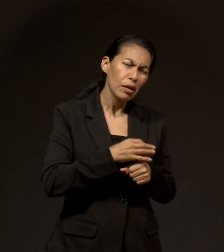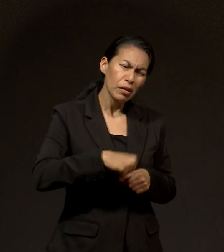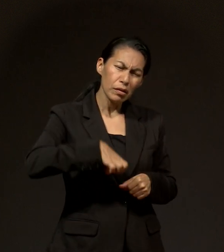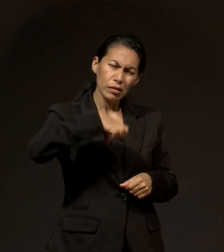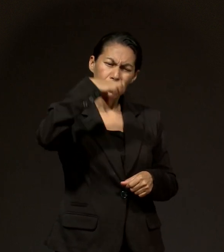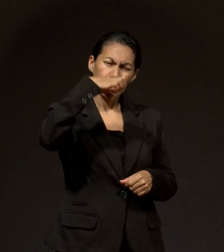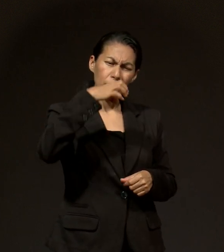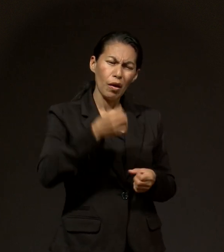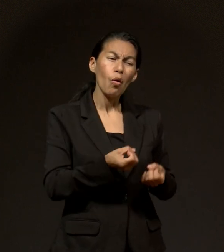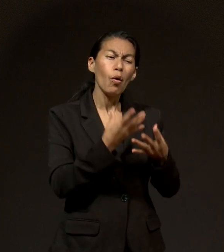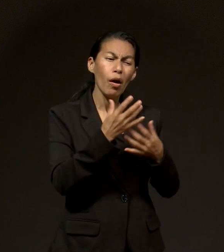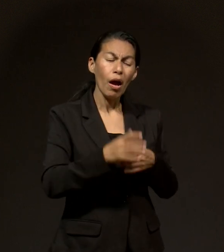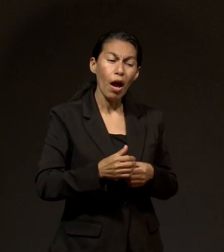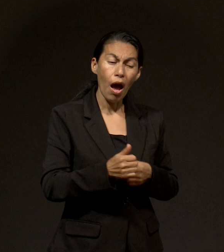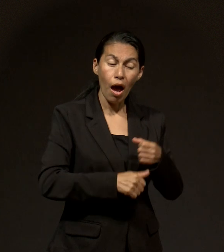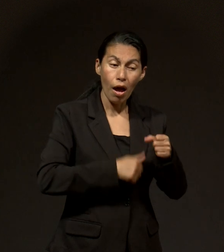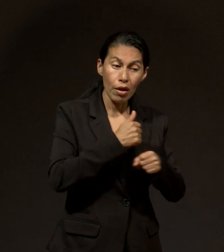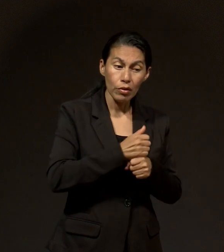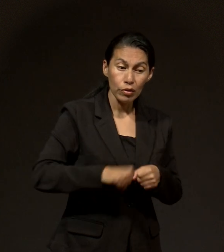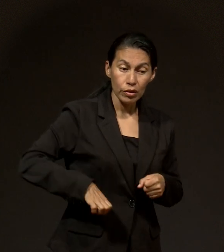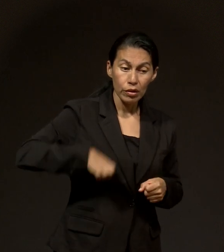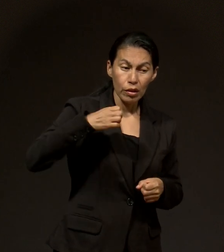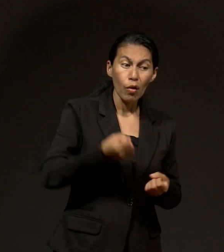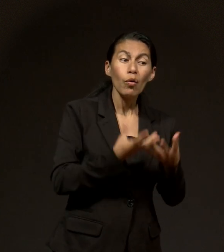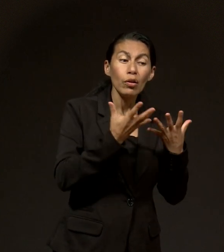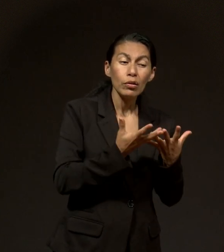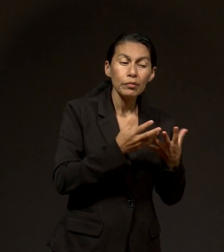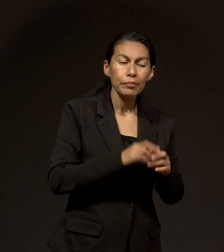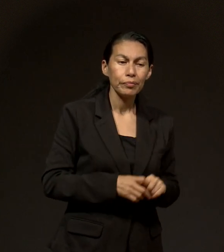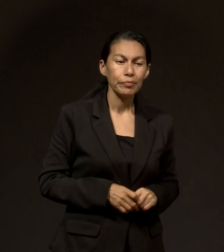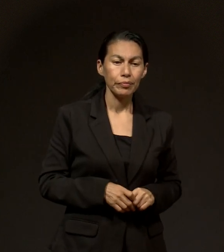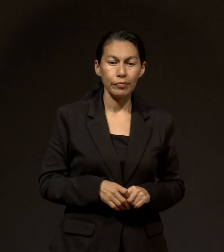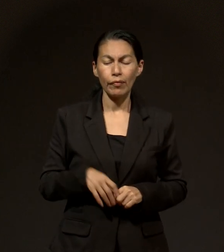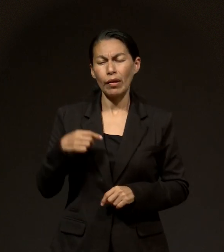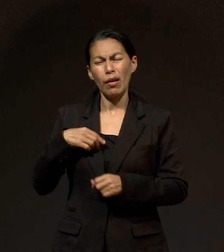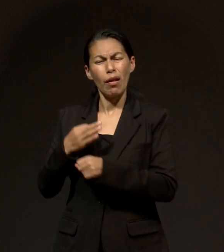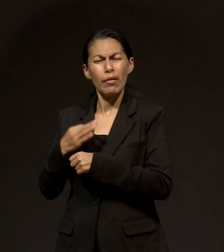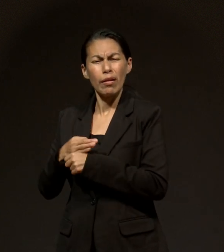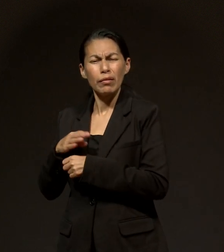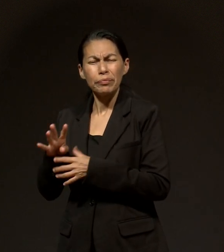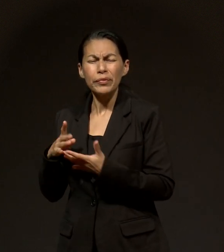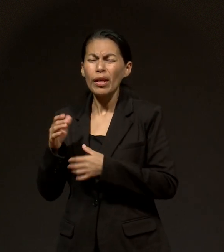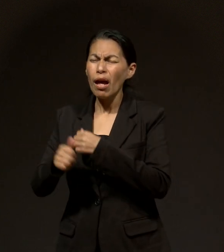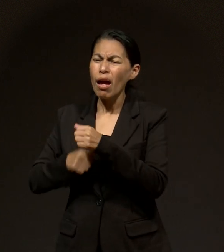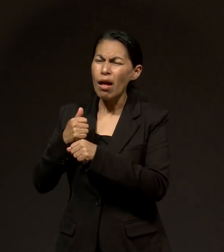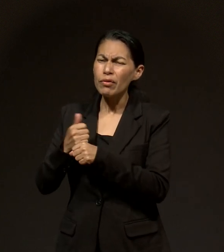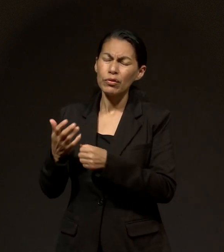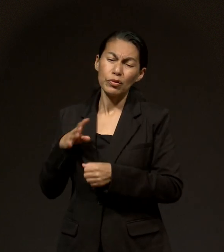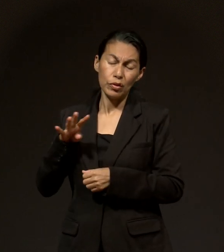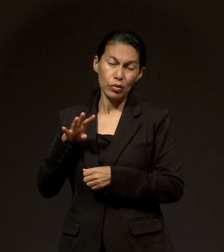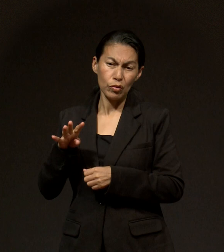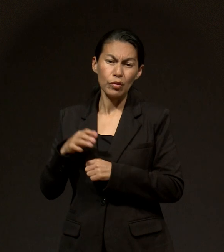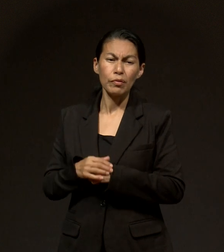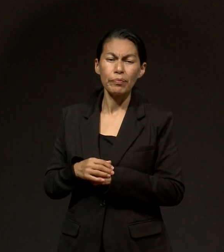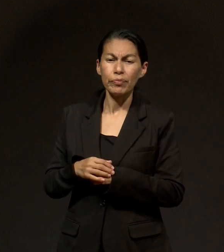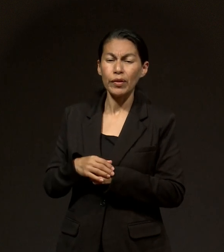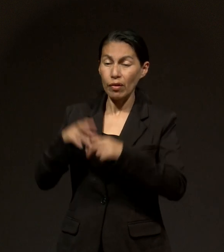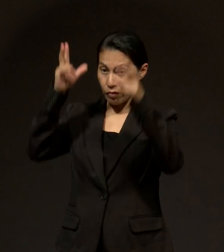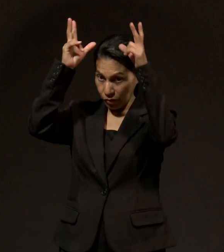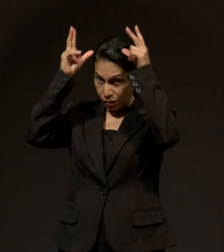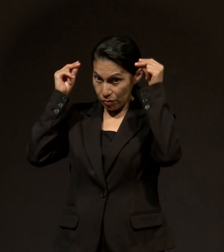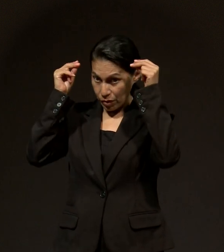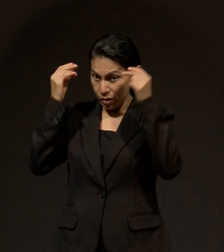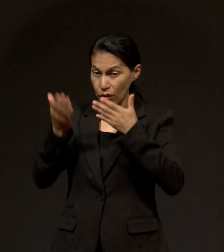crecido. ¿Qué edad tienes ahora? Ahora tengo 19 años. Estudiando enfermería, ¿verdad? Sí, enfermería. Y ahora que Bania tiene